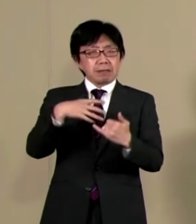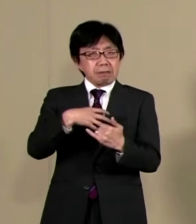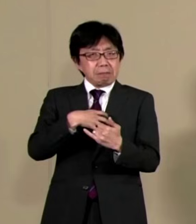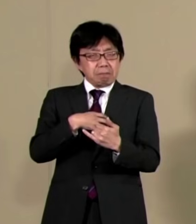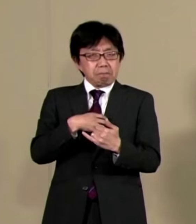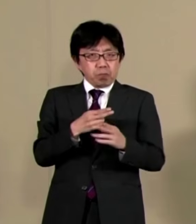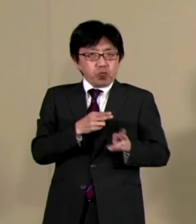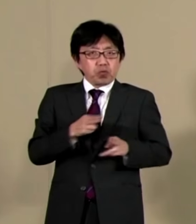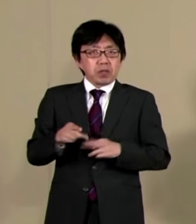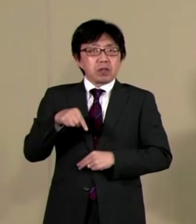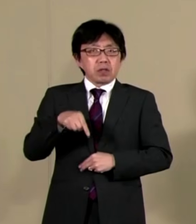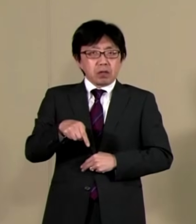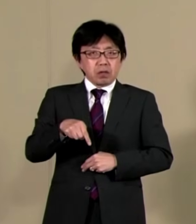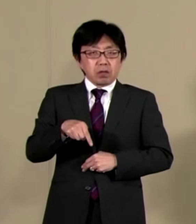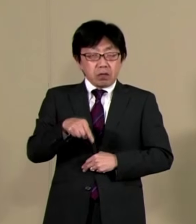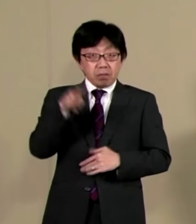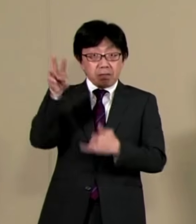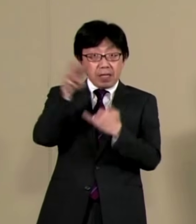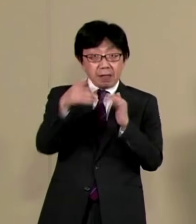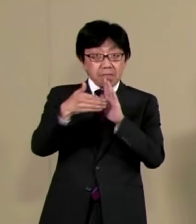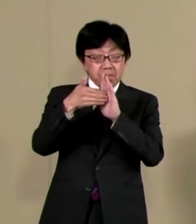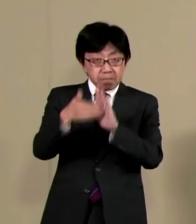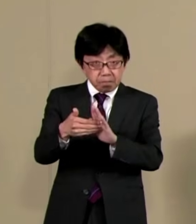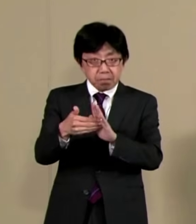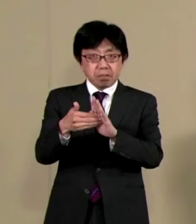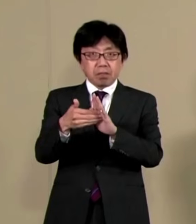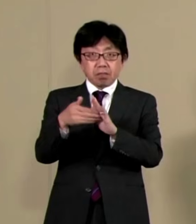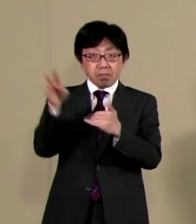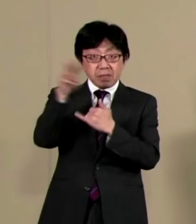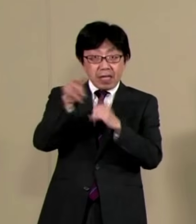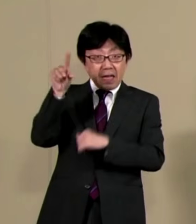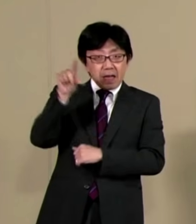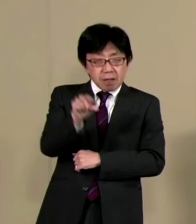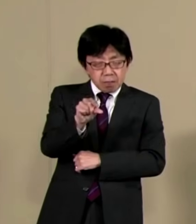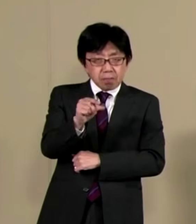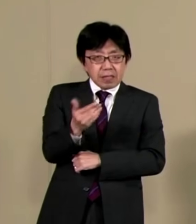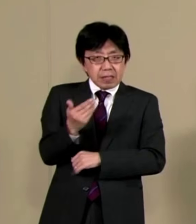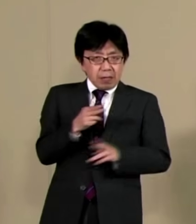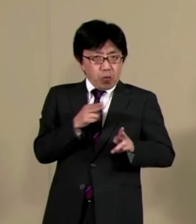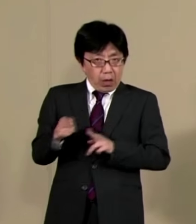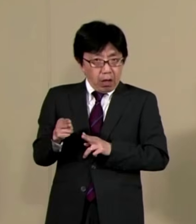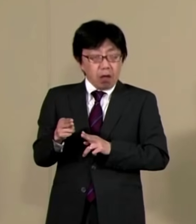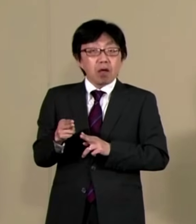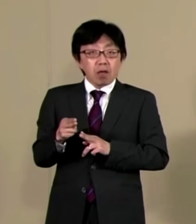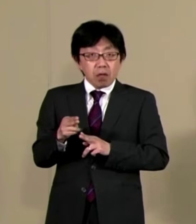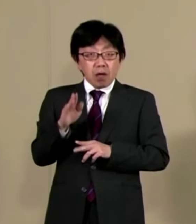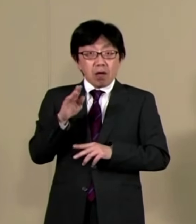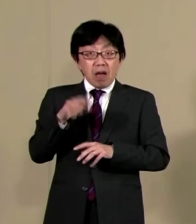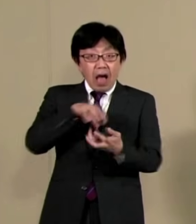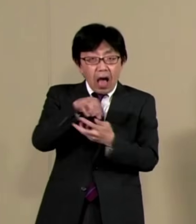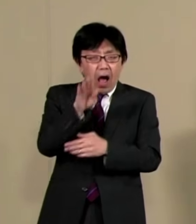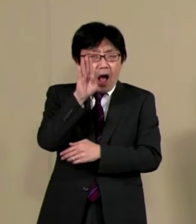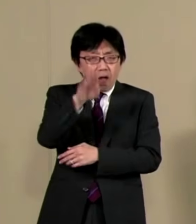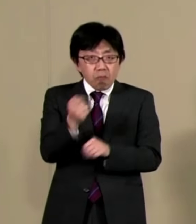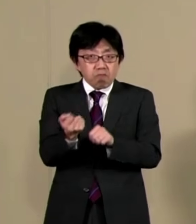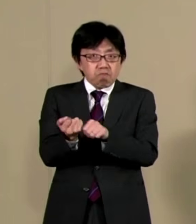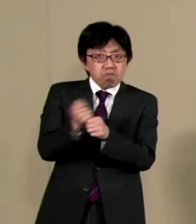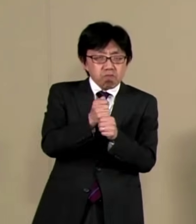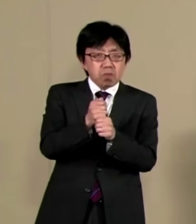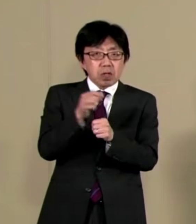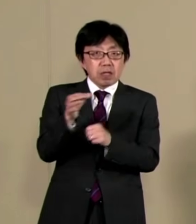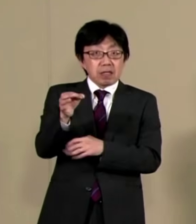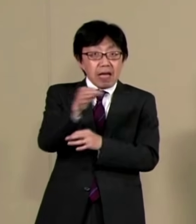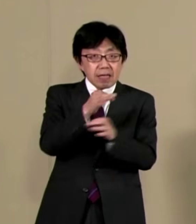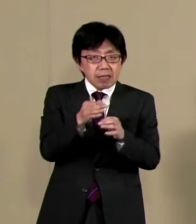です防災減災といった事前の備えと同時に復旧復興に対する財政的